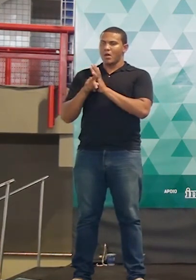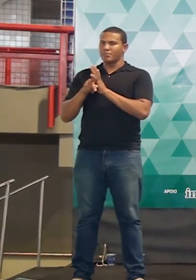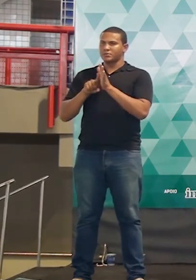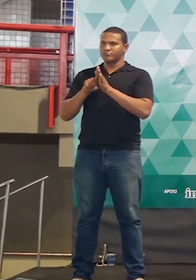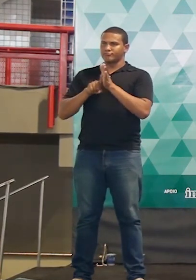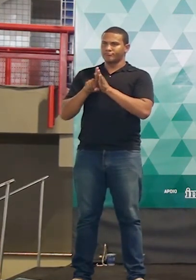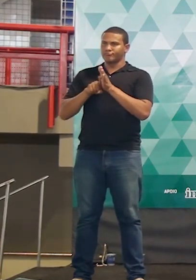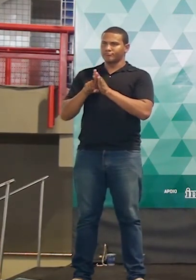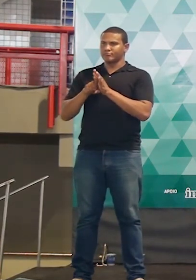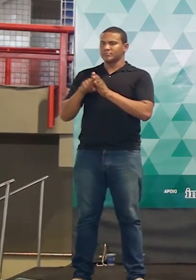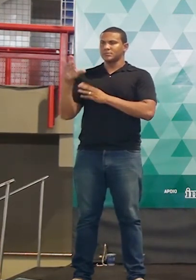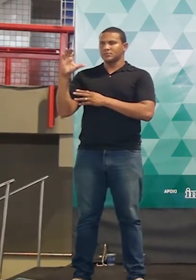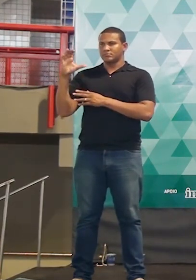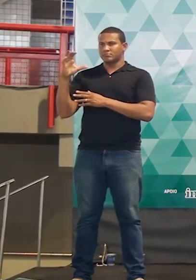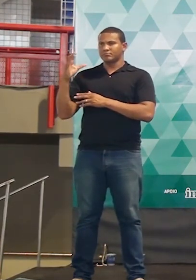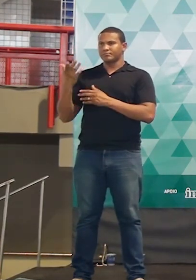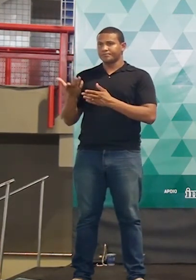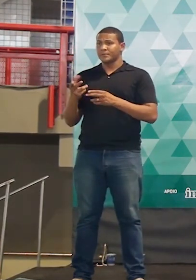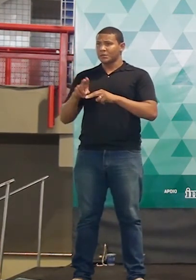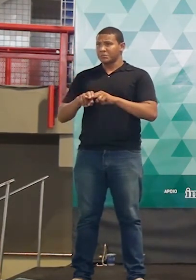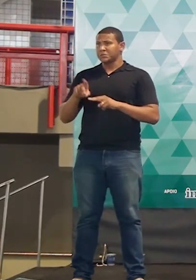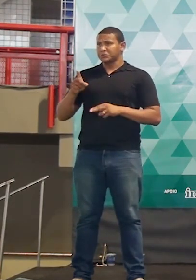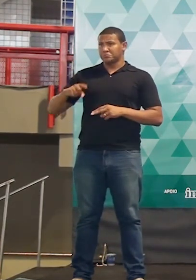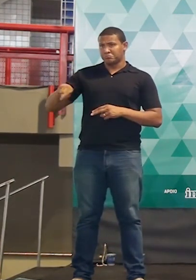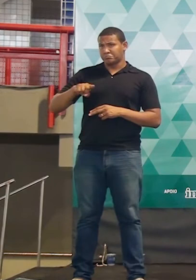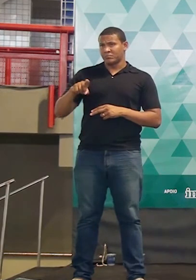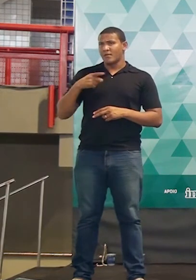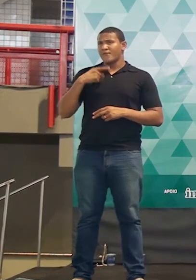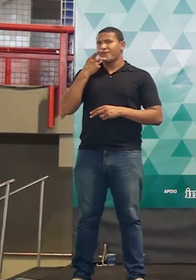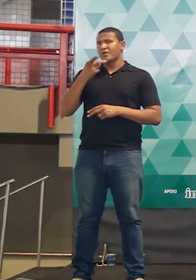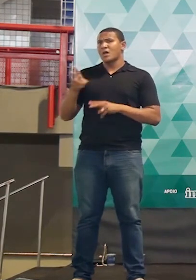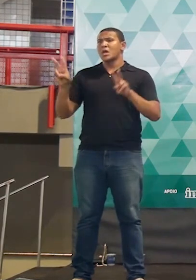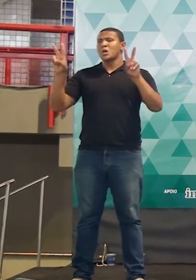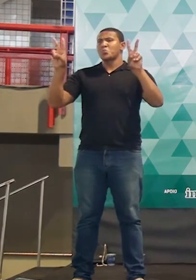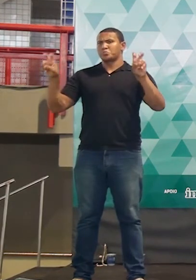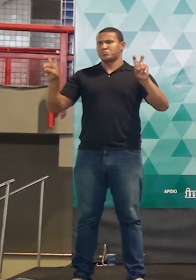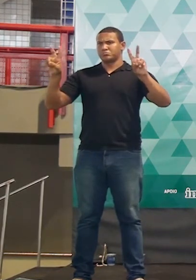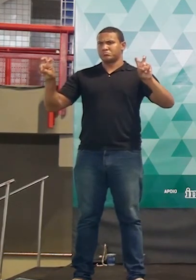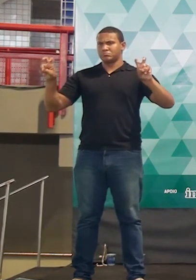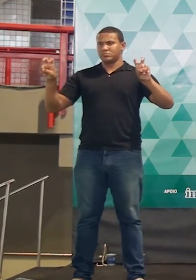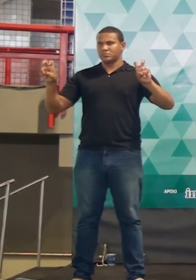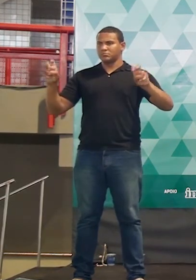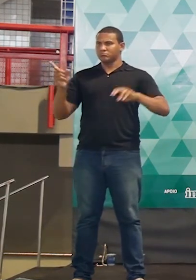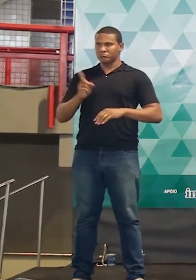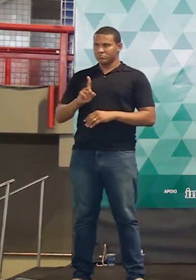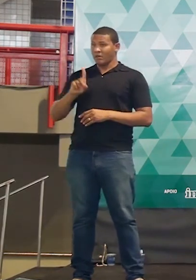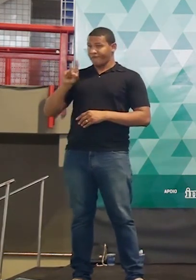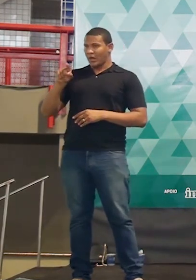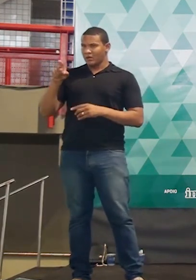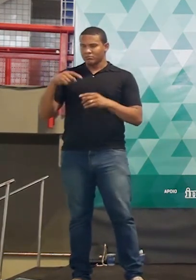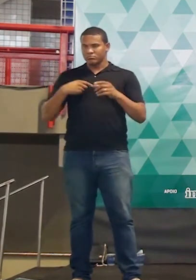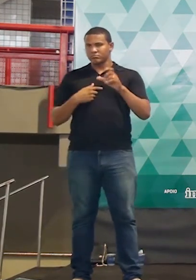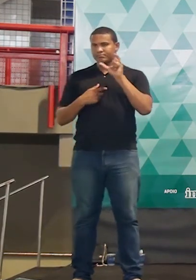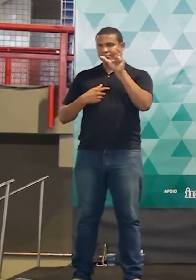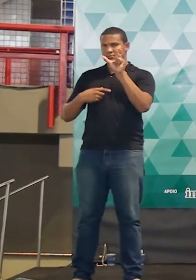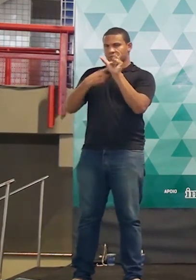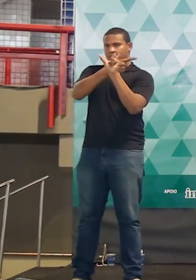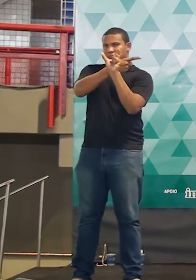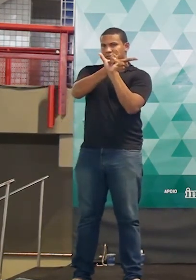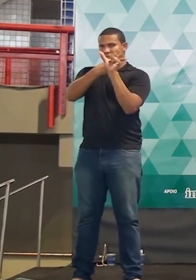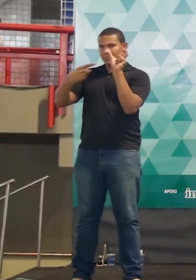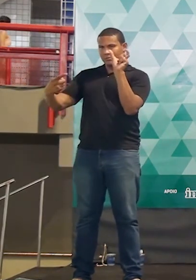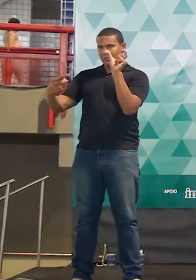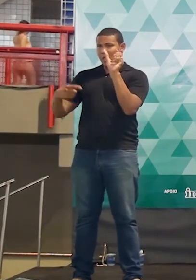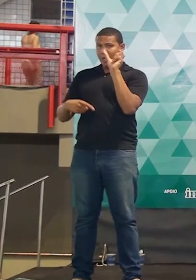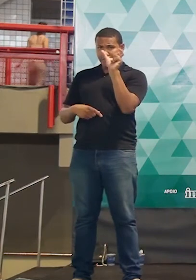que vocês soubessem que ninguém vai usar aspas. Você vai passar um traço sublinhando a